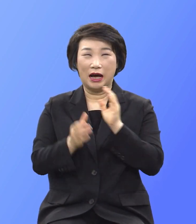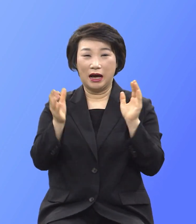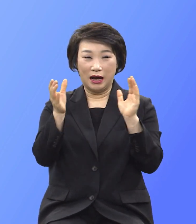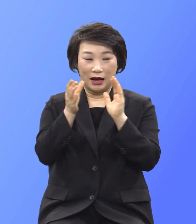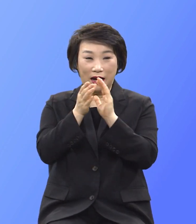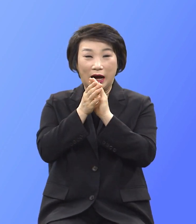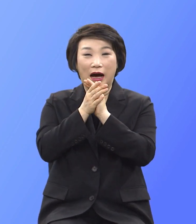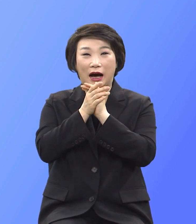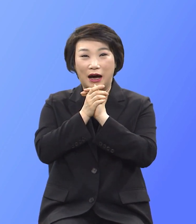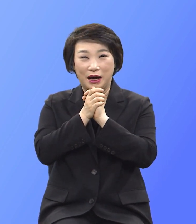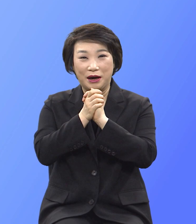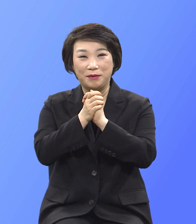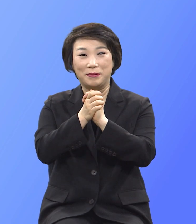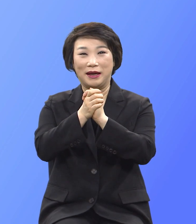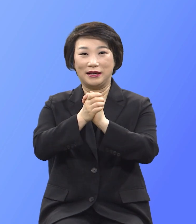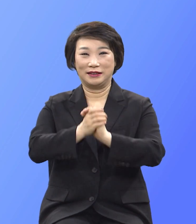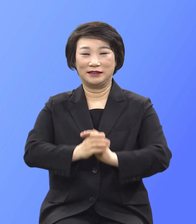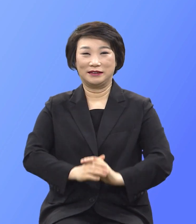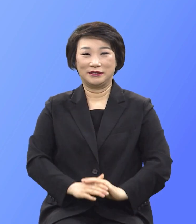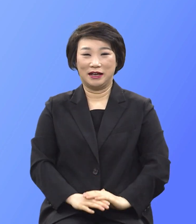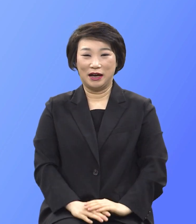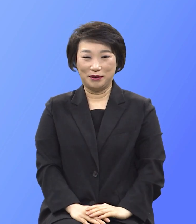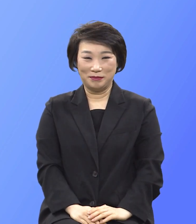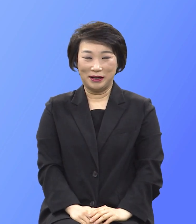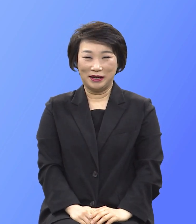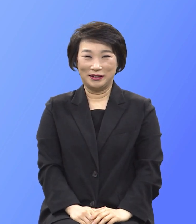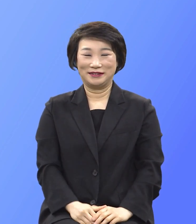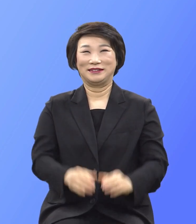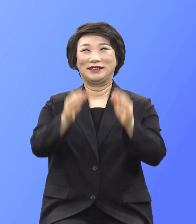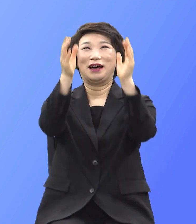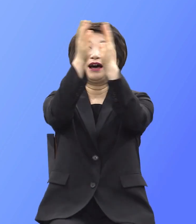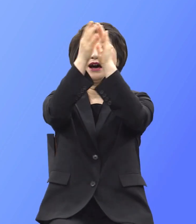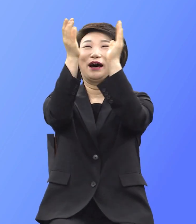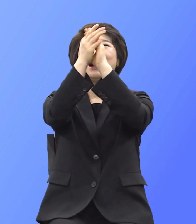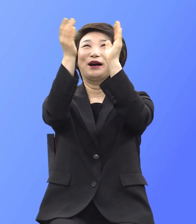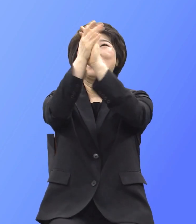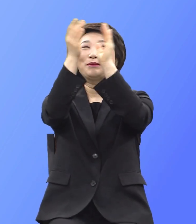이름으로 기도드리옵나이다. 아멘.